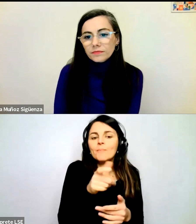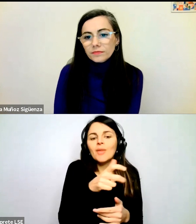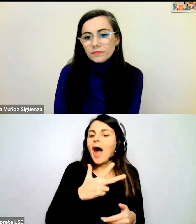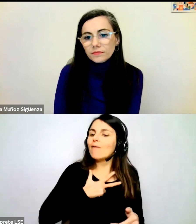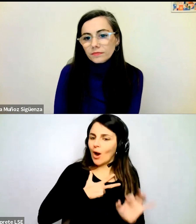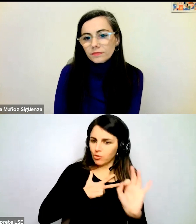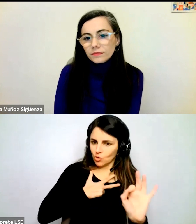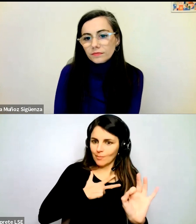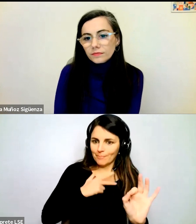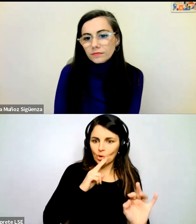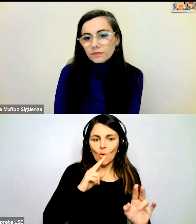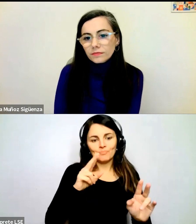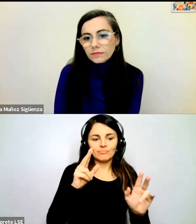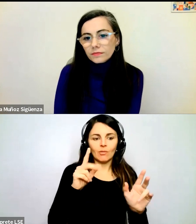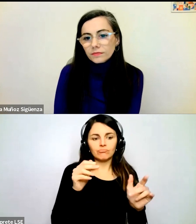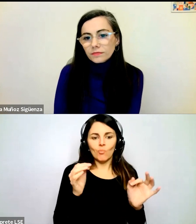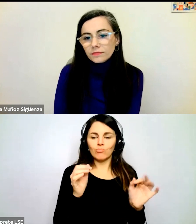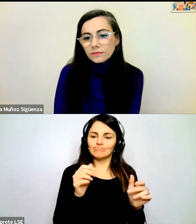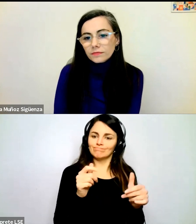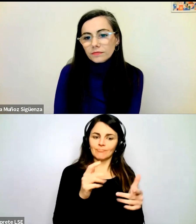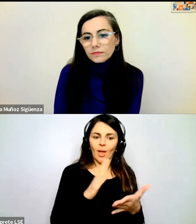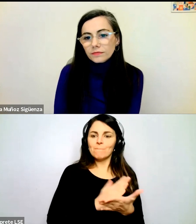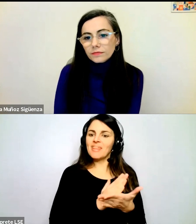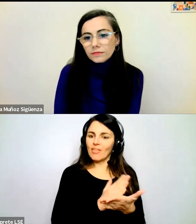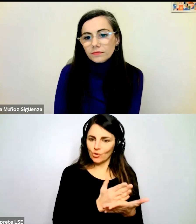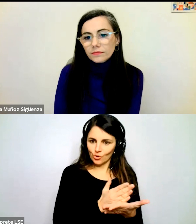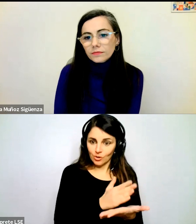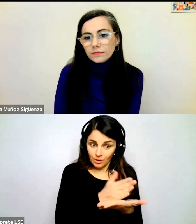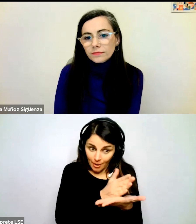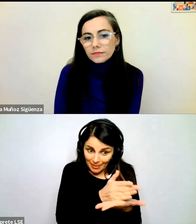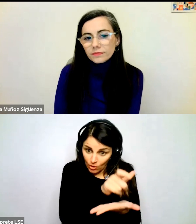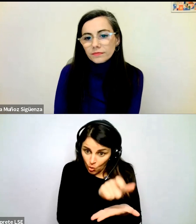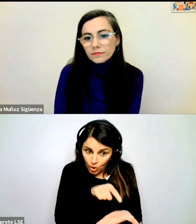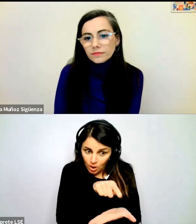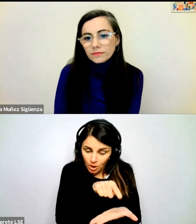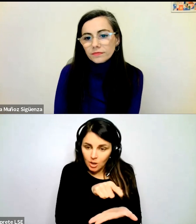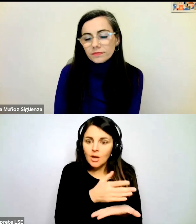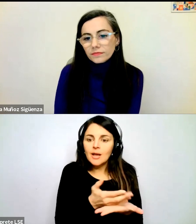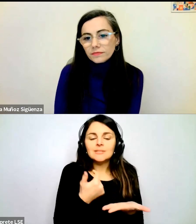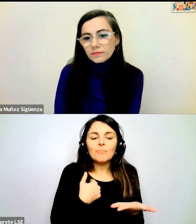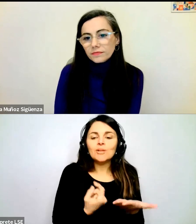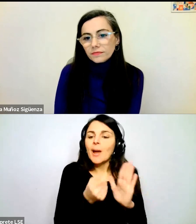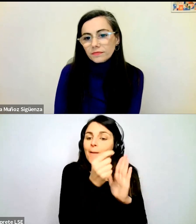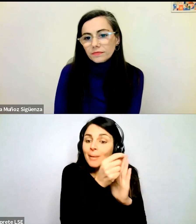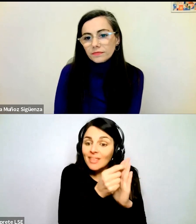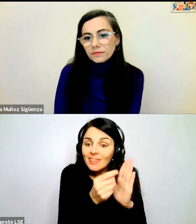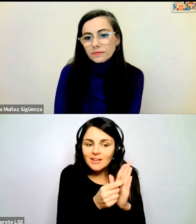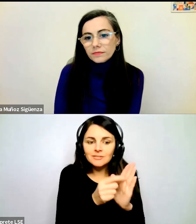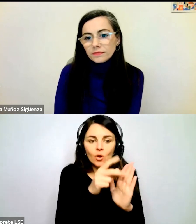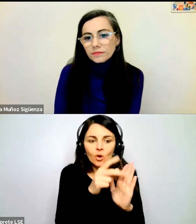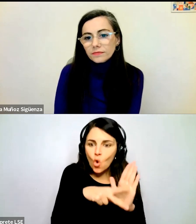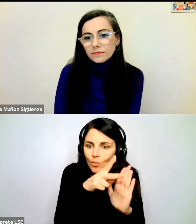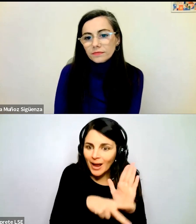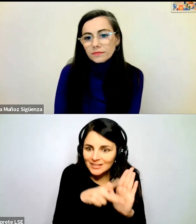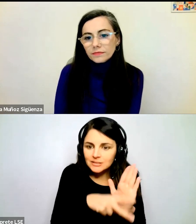también, y establecen una serie de medidas y de normas para